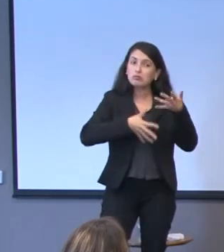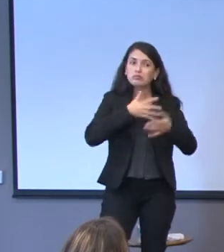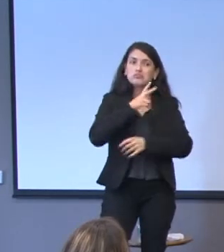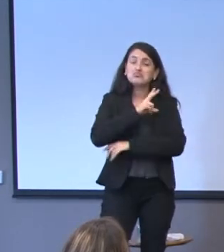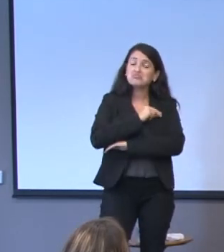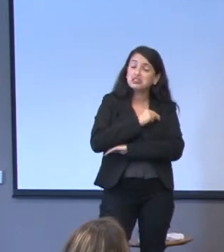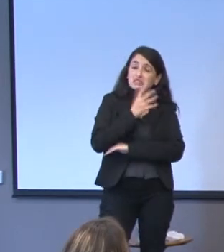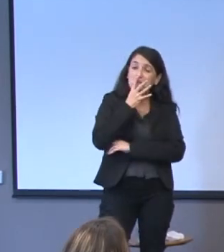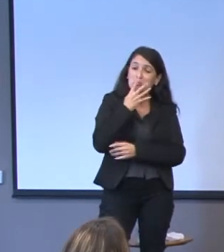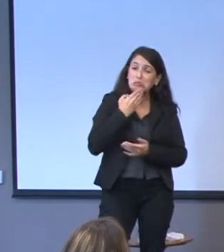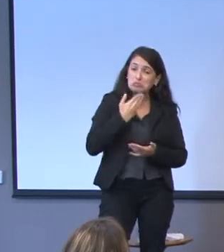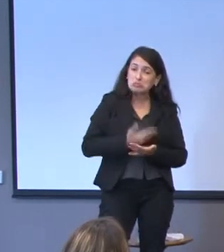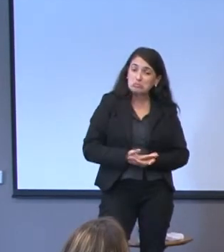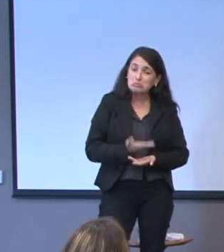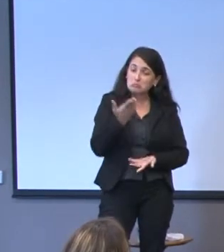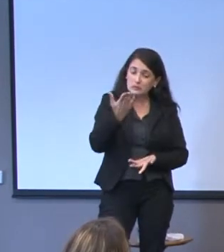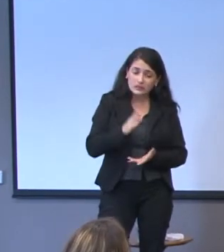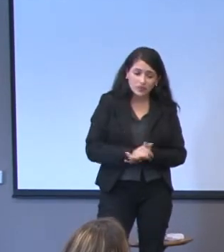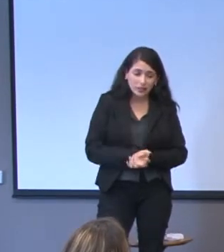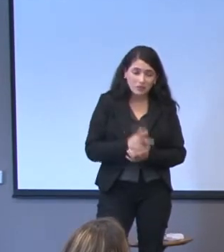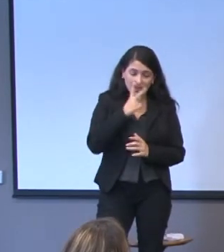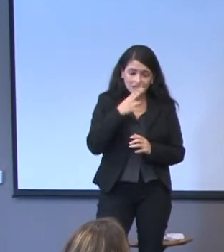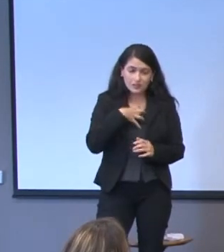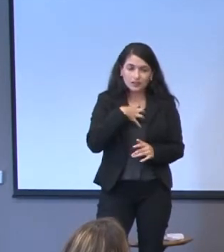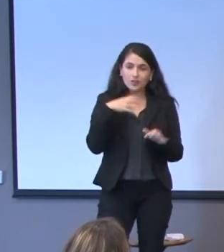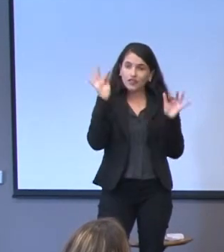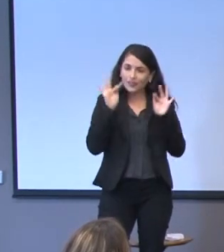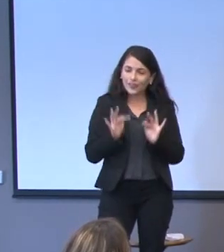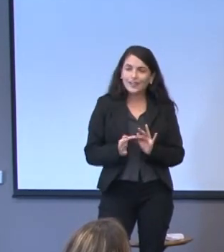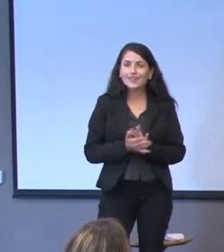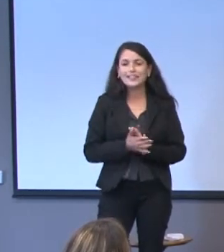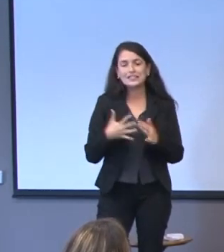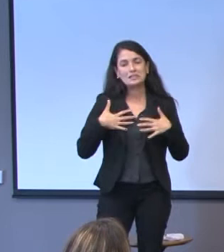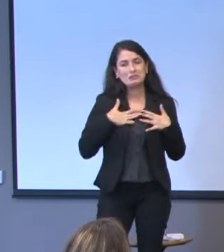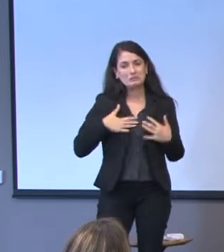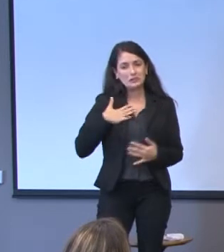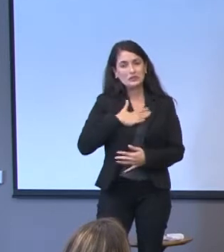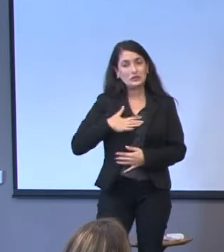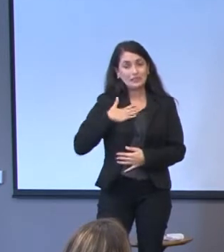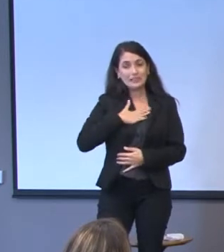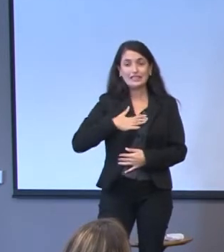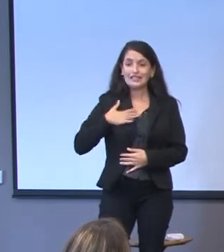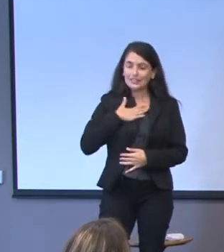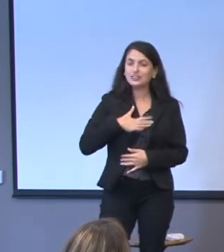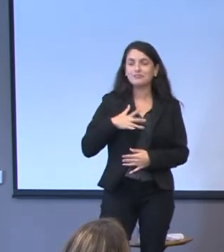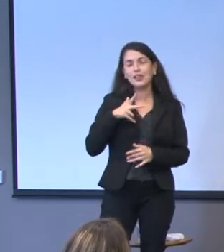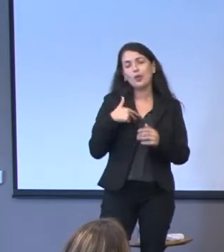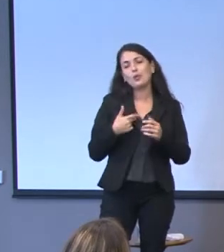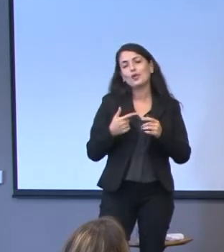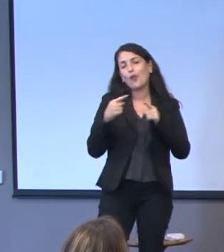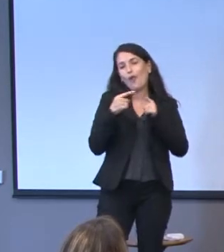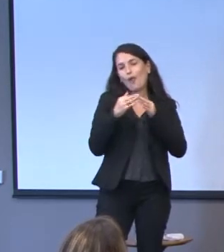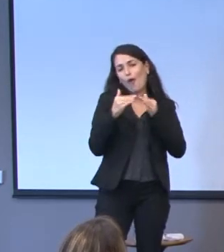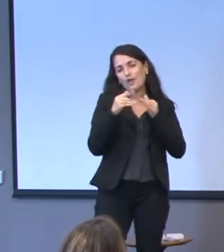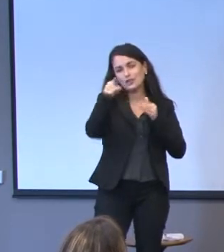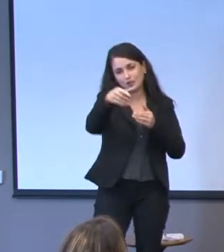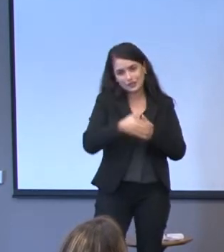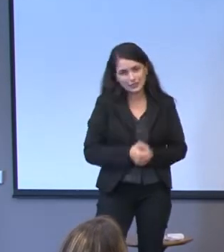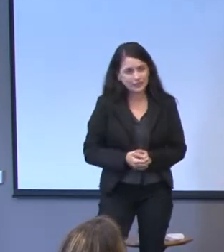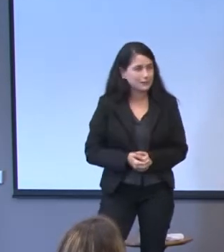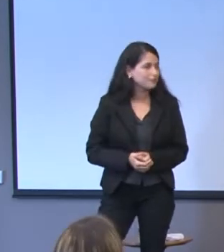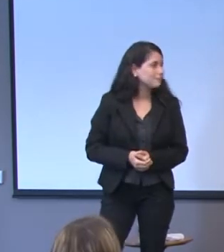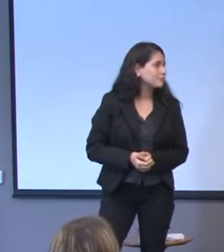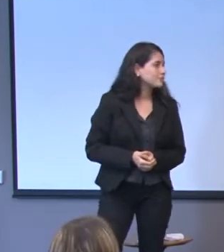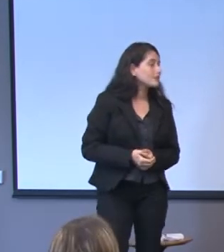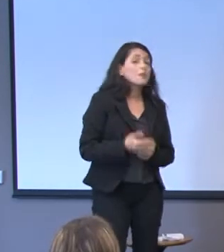força, acho que nos deixa bastante contente, e eu sou super do seu time. Muito bom. Eu queria fazer